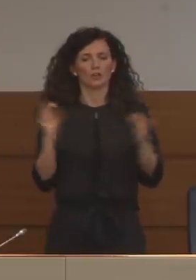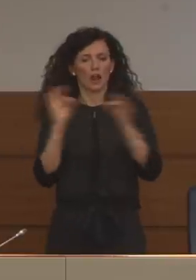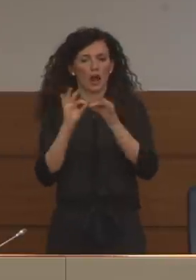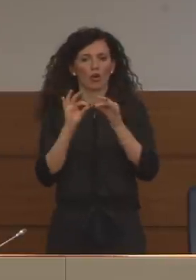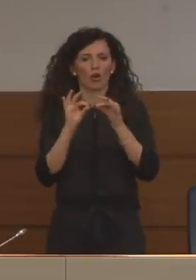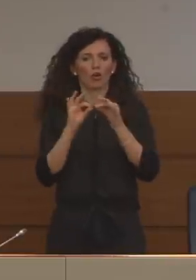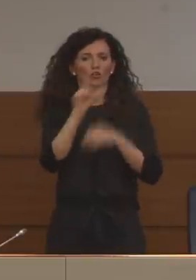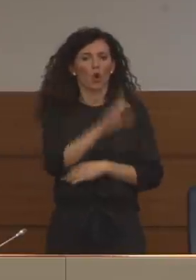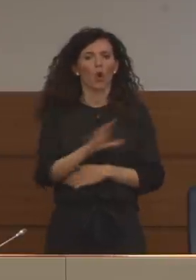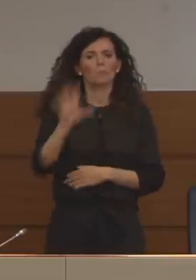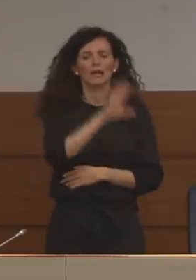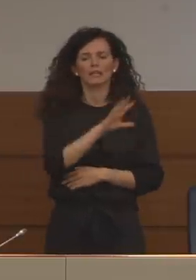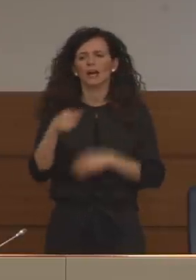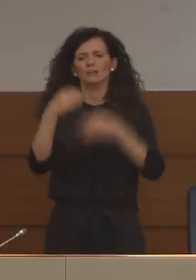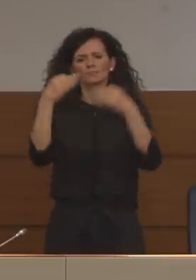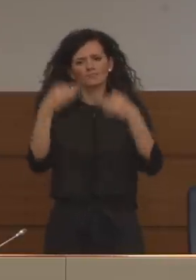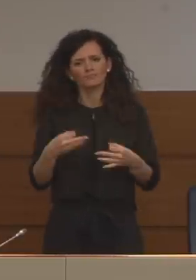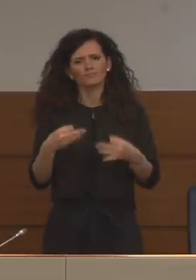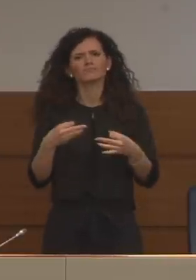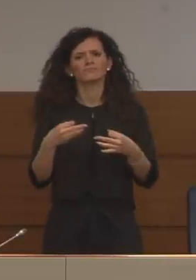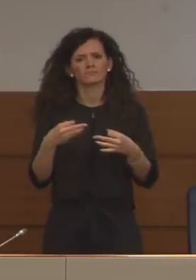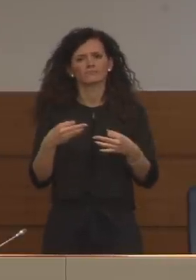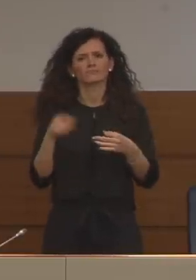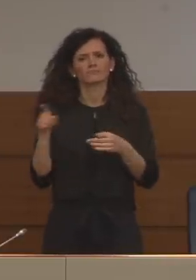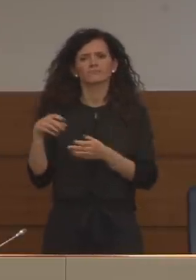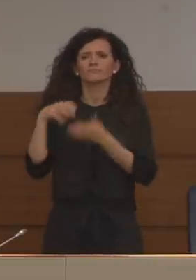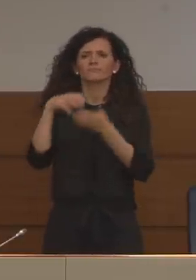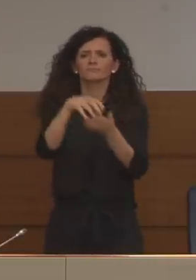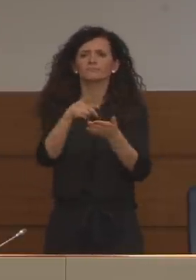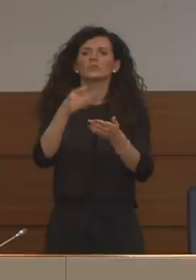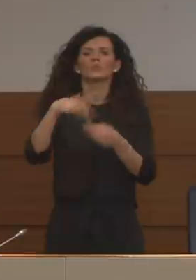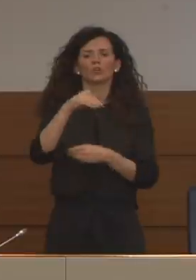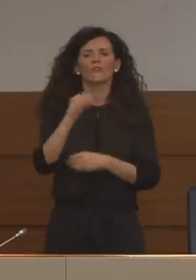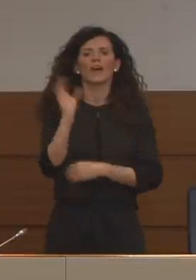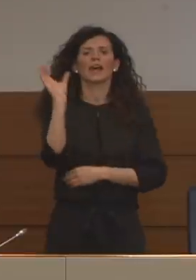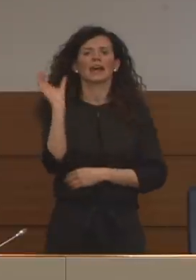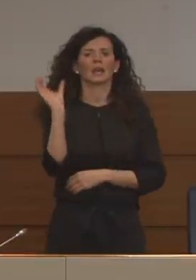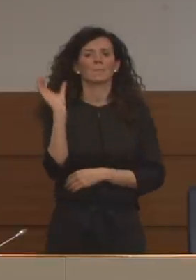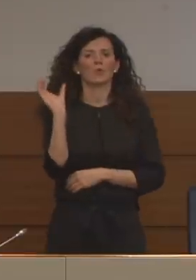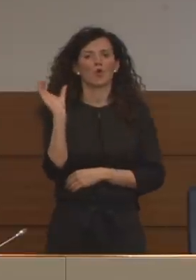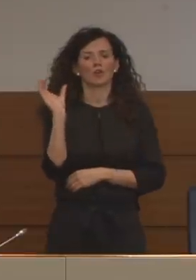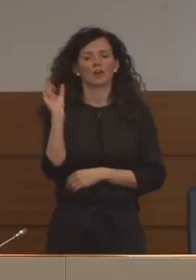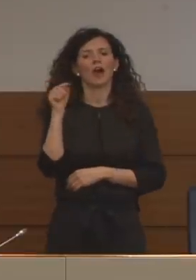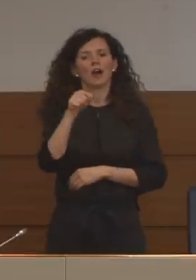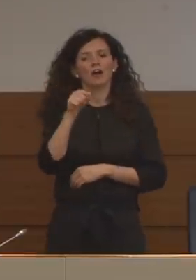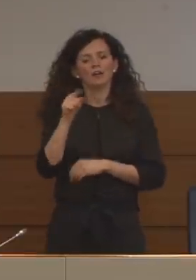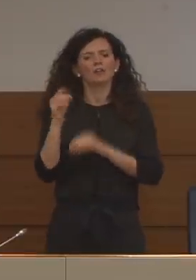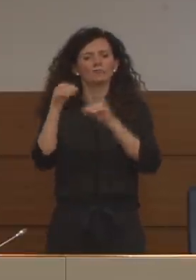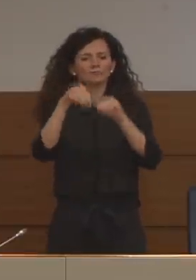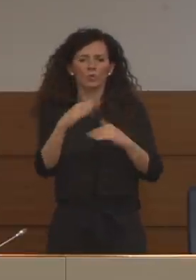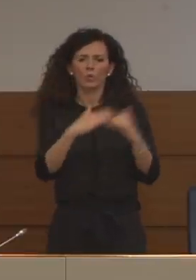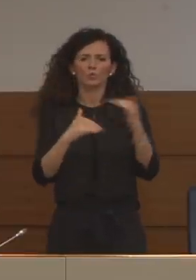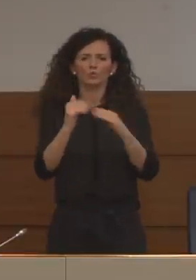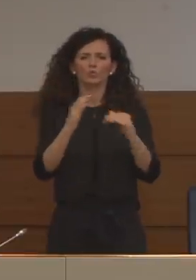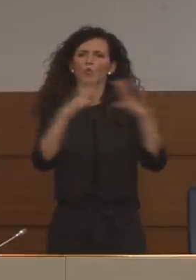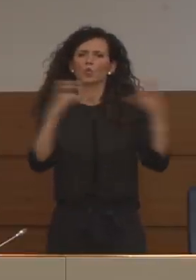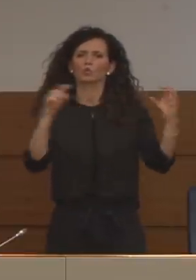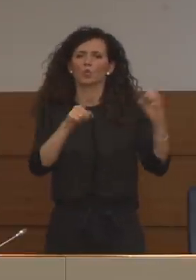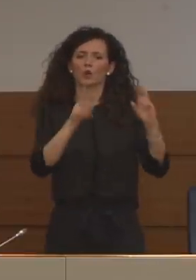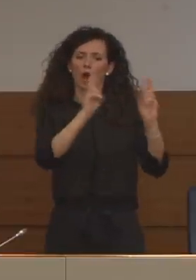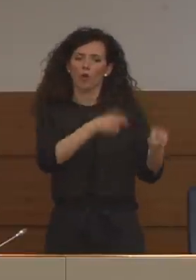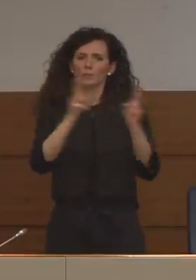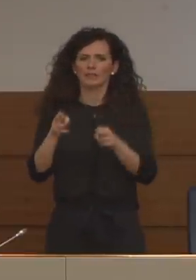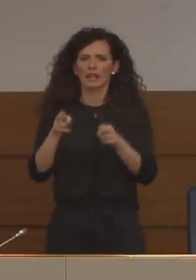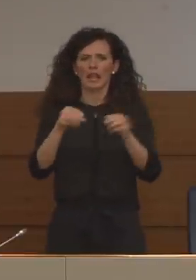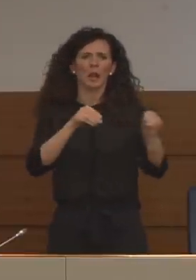hanno deciso di installarla a cremona una struttura ospedaliera mobile composta di